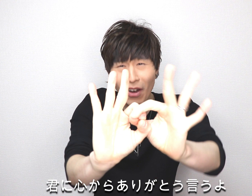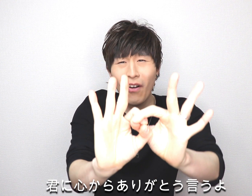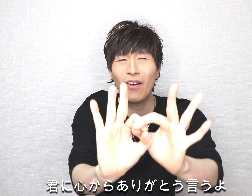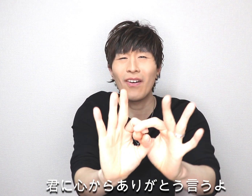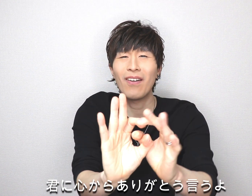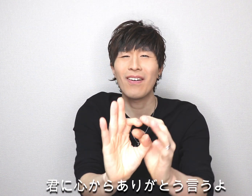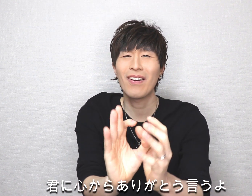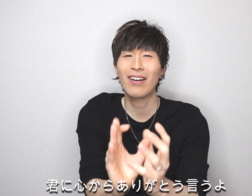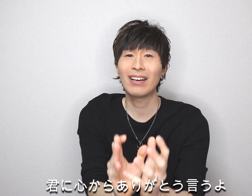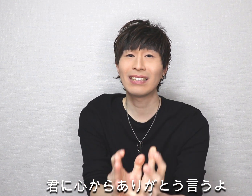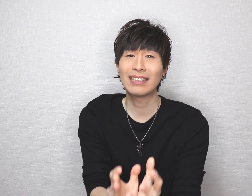う